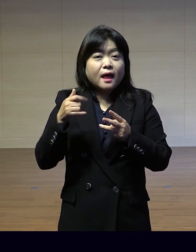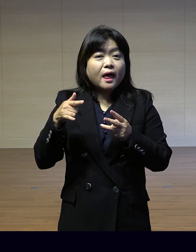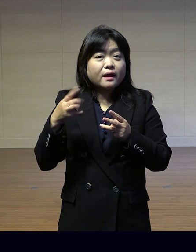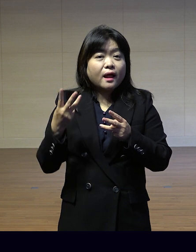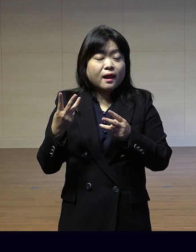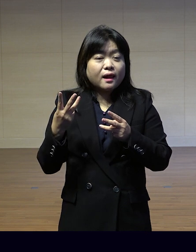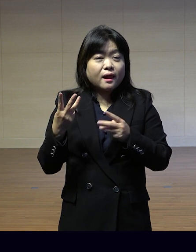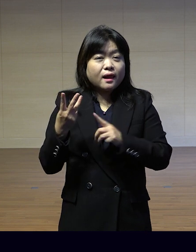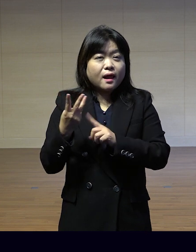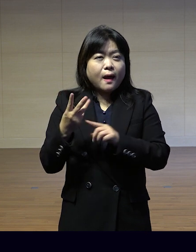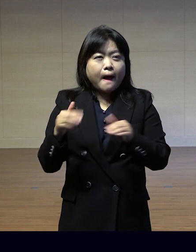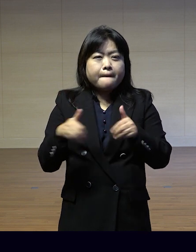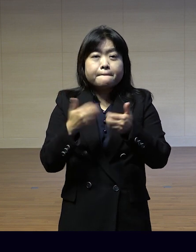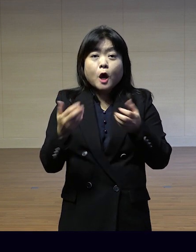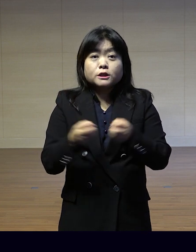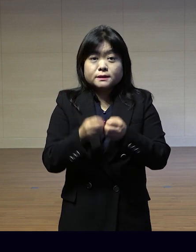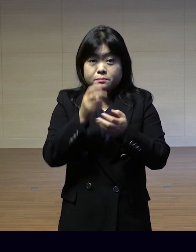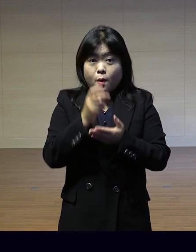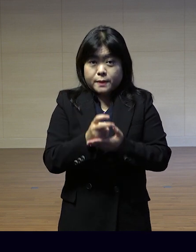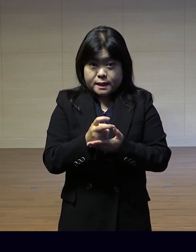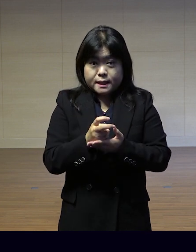해결의 변정법이